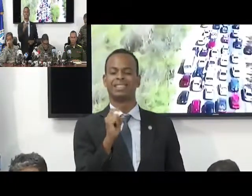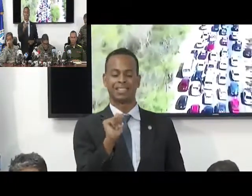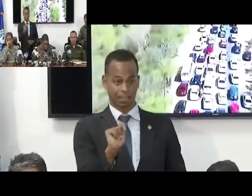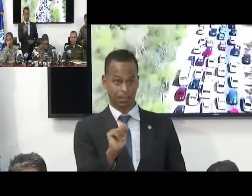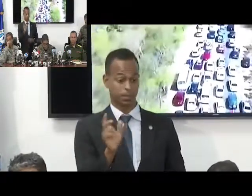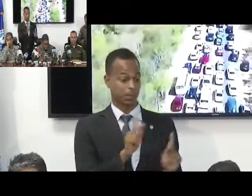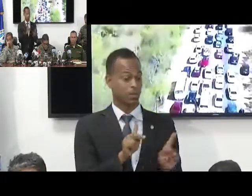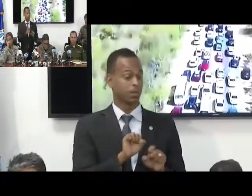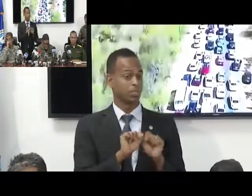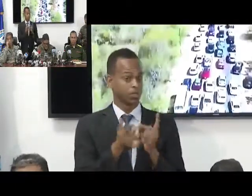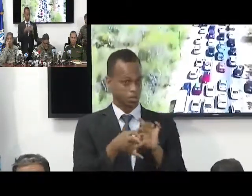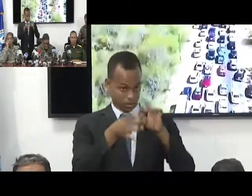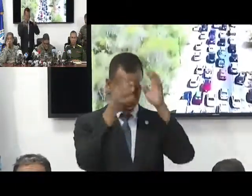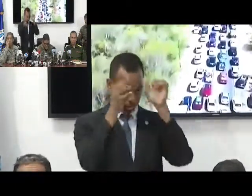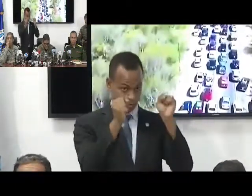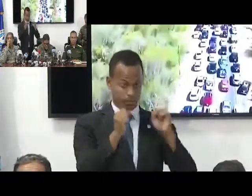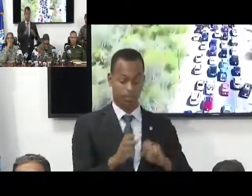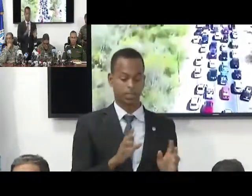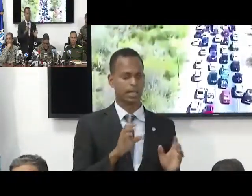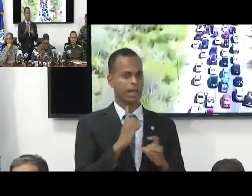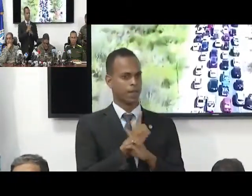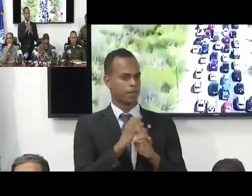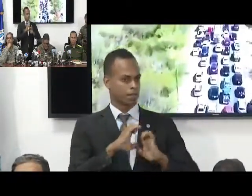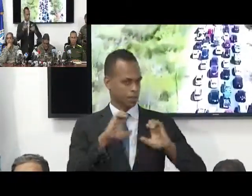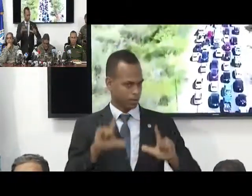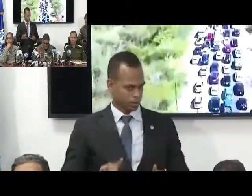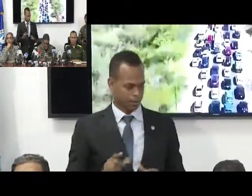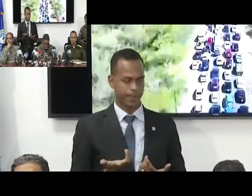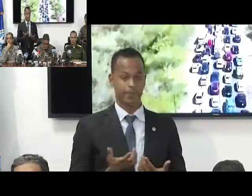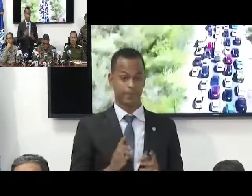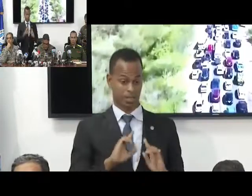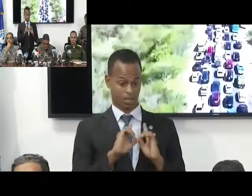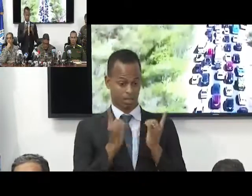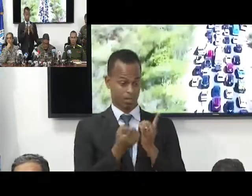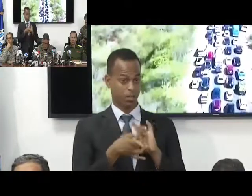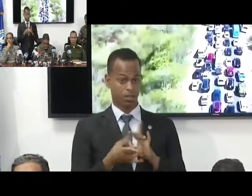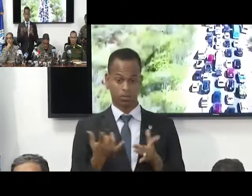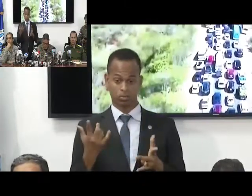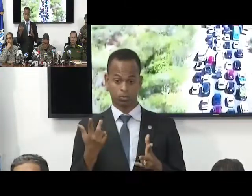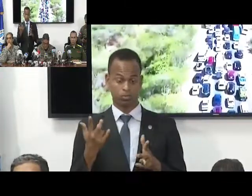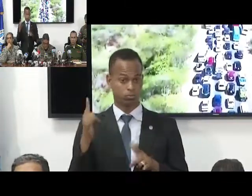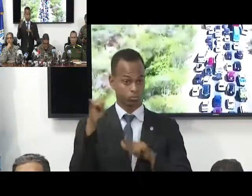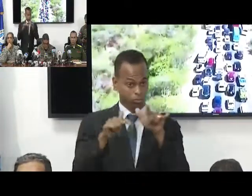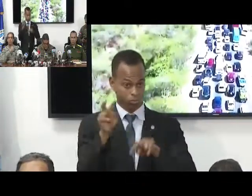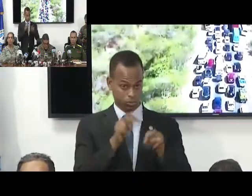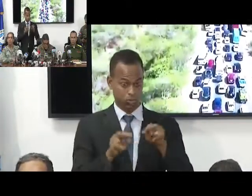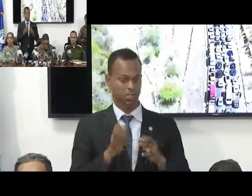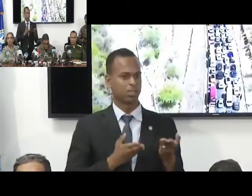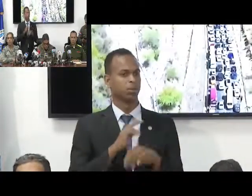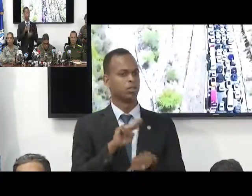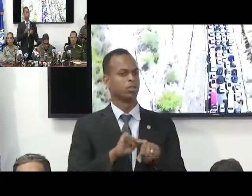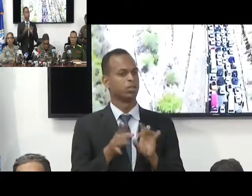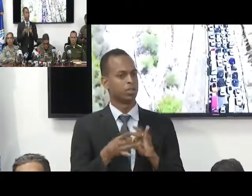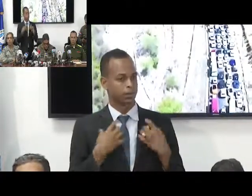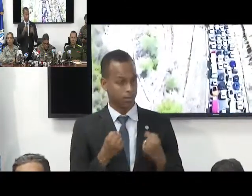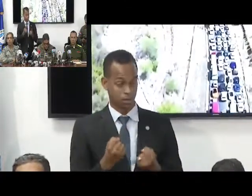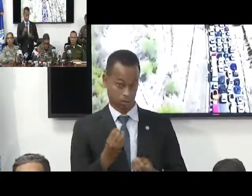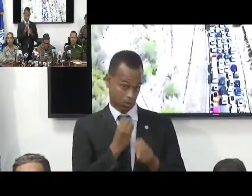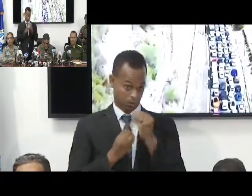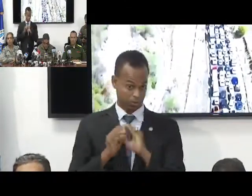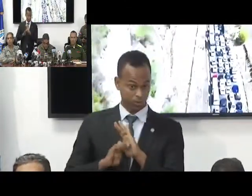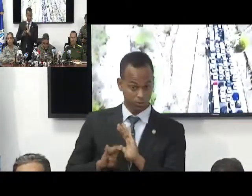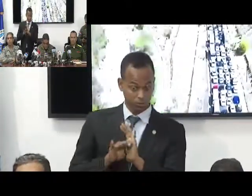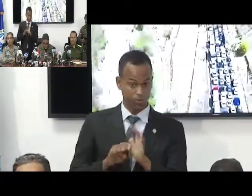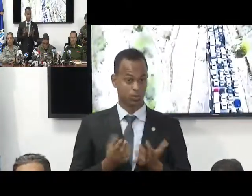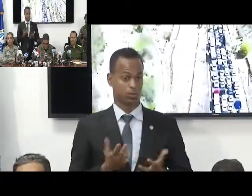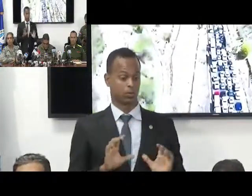el Plan Social de la Presidencia, la Defensa Civil, el Departamento Aeroportuario, el Servicio Nacional de Salud, los comedores económicos,